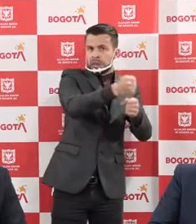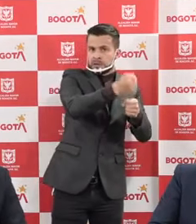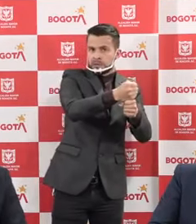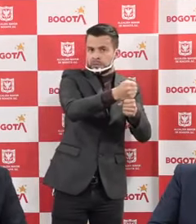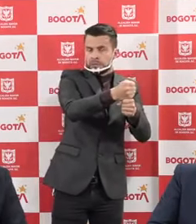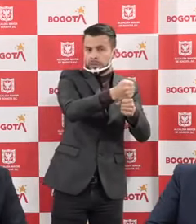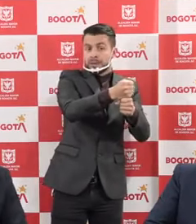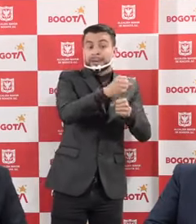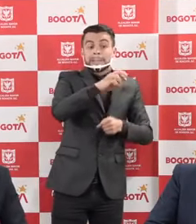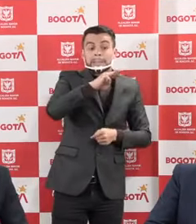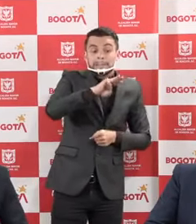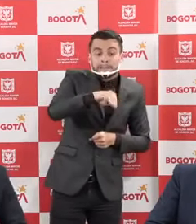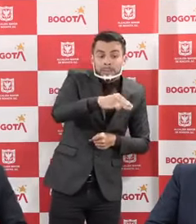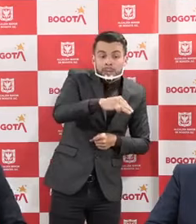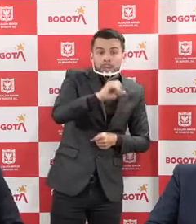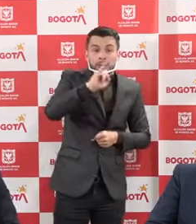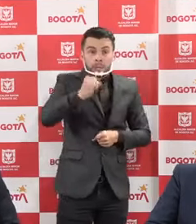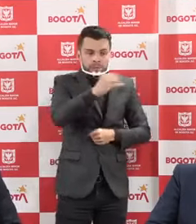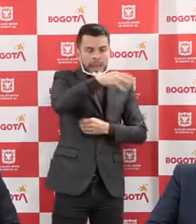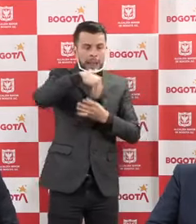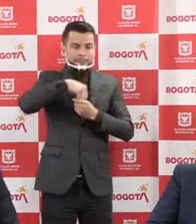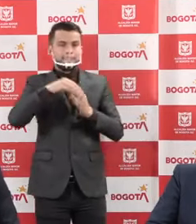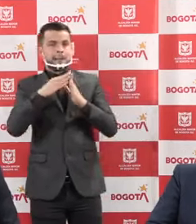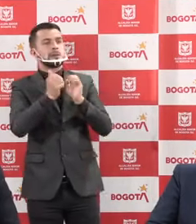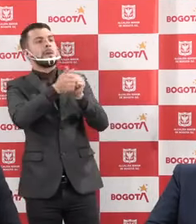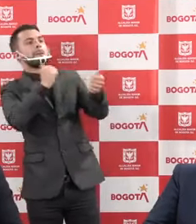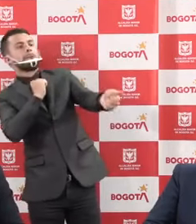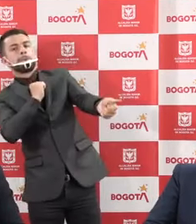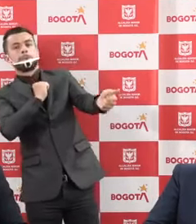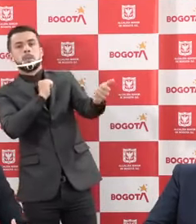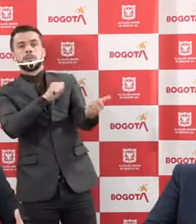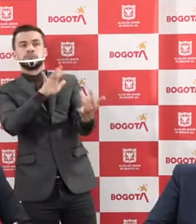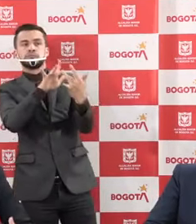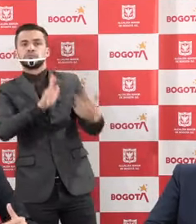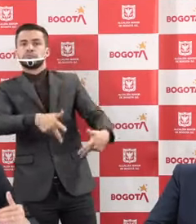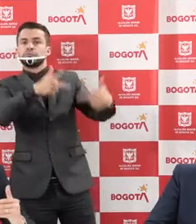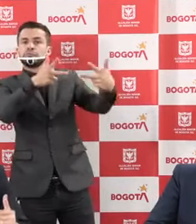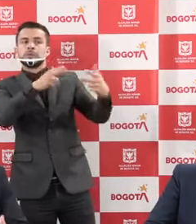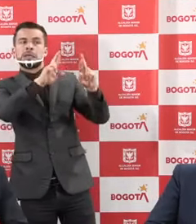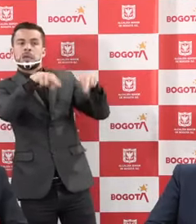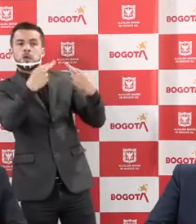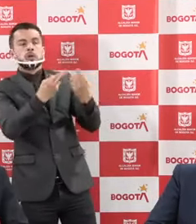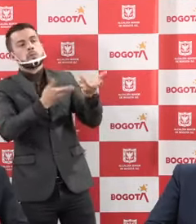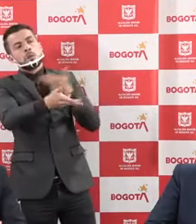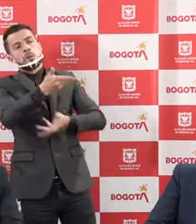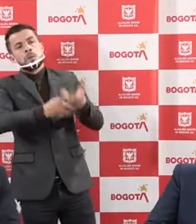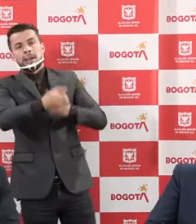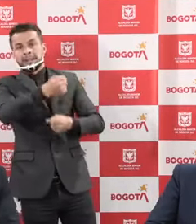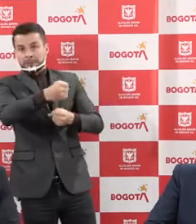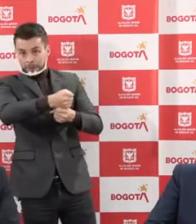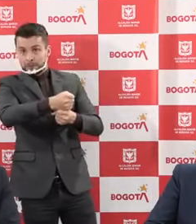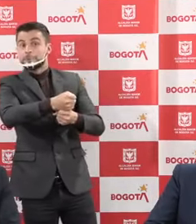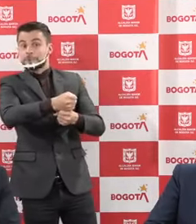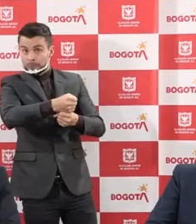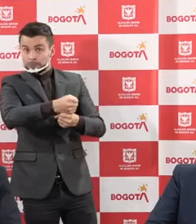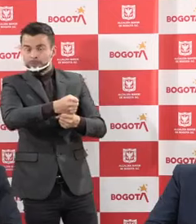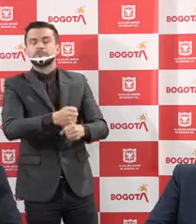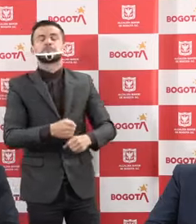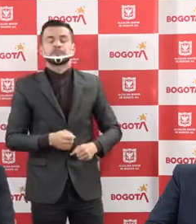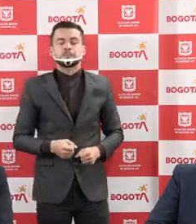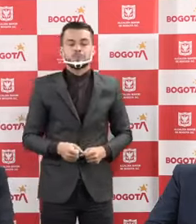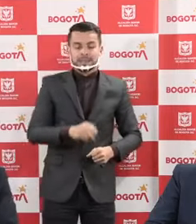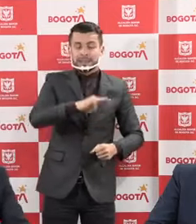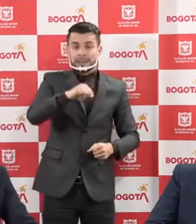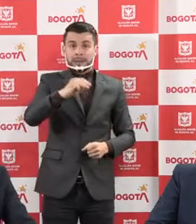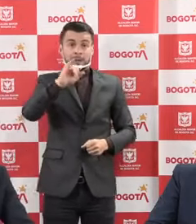virtual y el sector de los servicios tendrá un aforo máximo presencial del 50% es